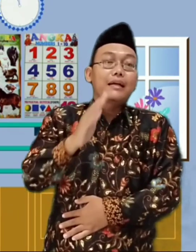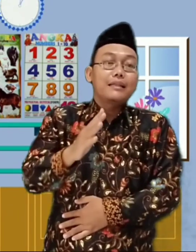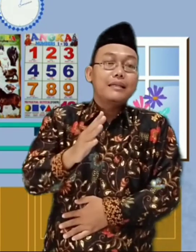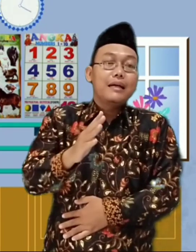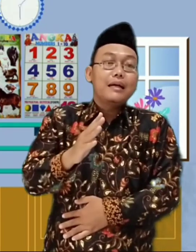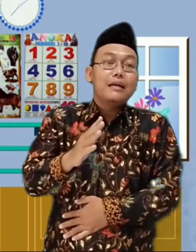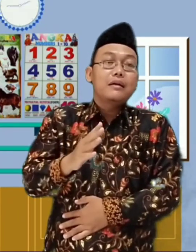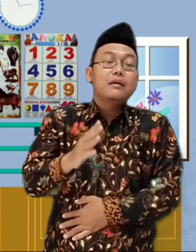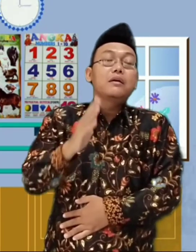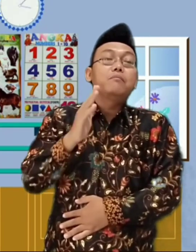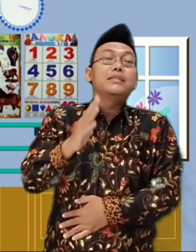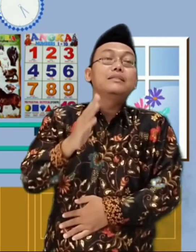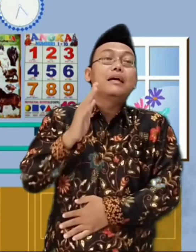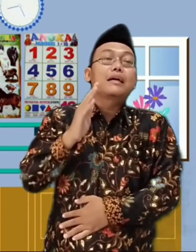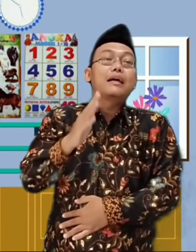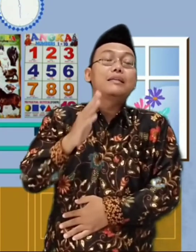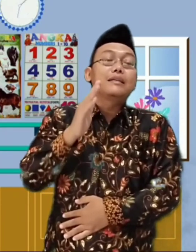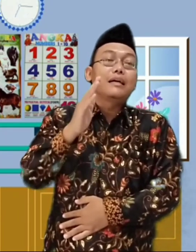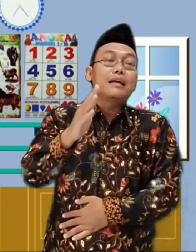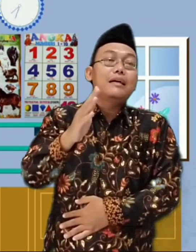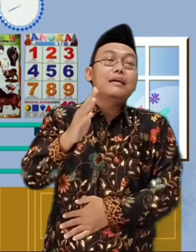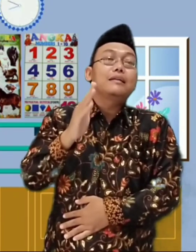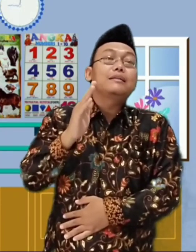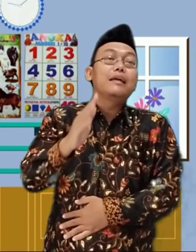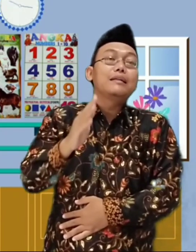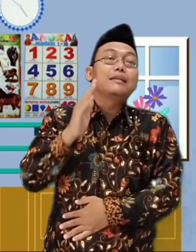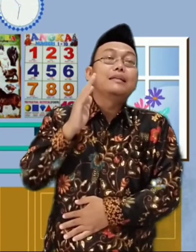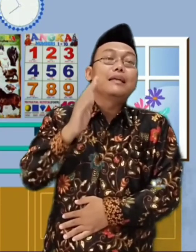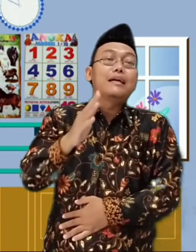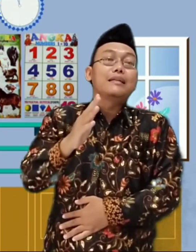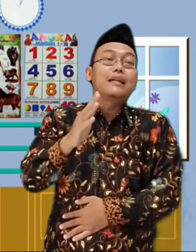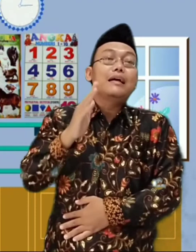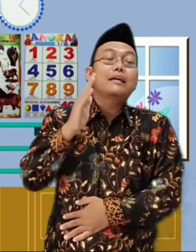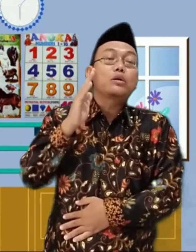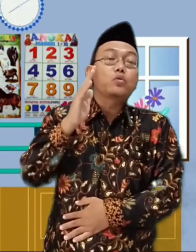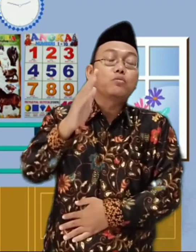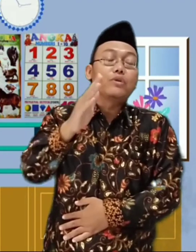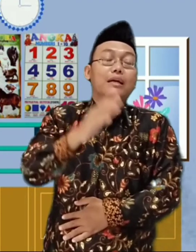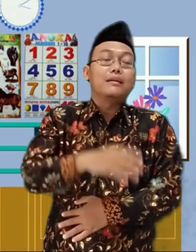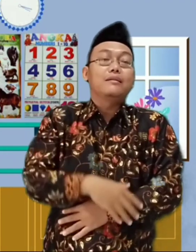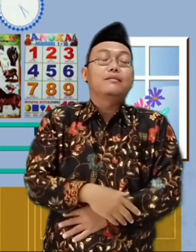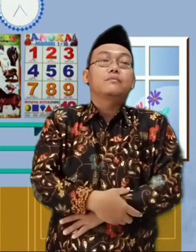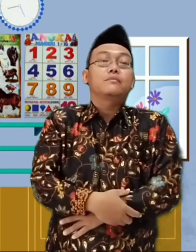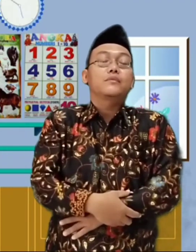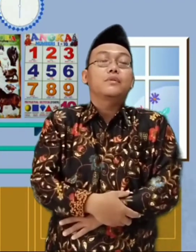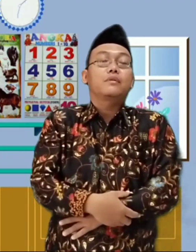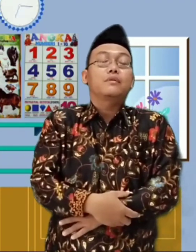Yang ketiga, menjaga jarak dan hindarilah kerumunan.